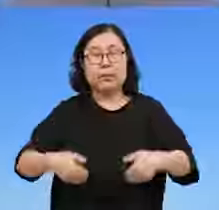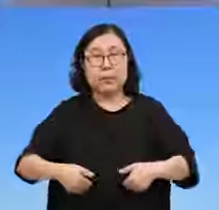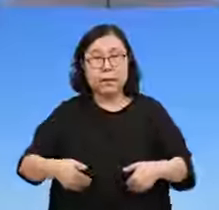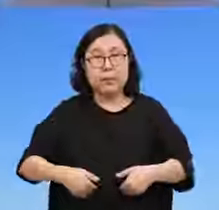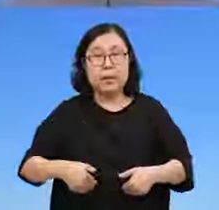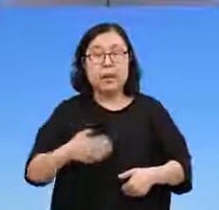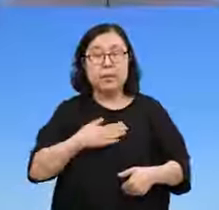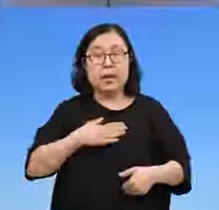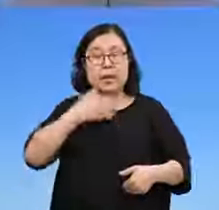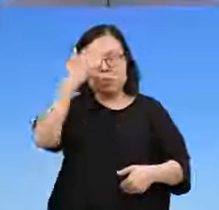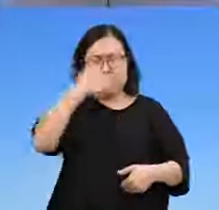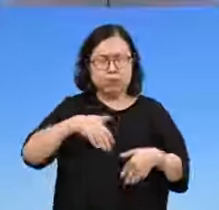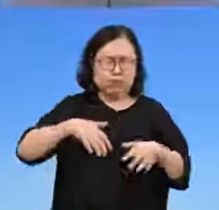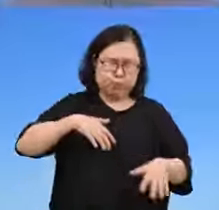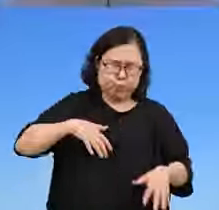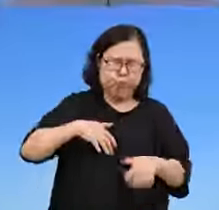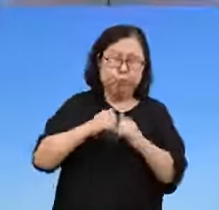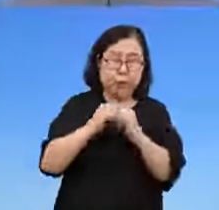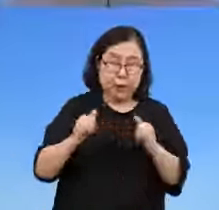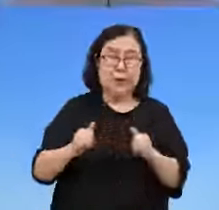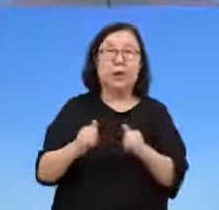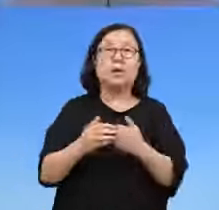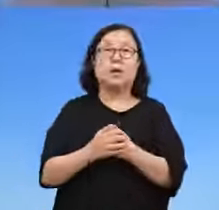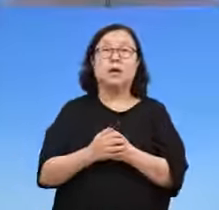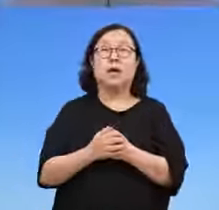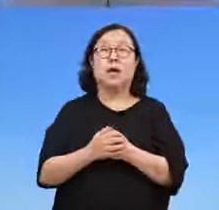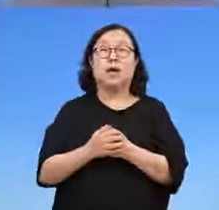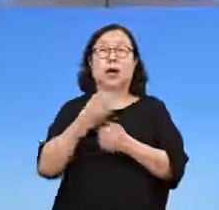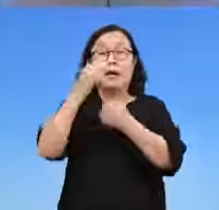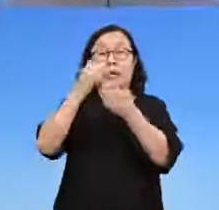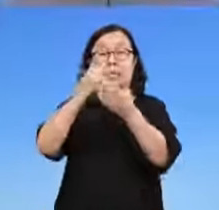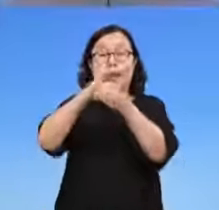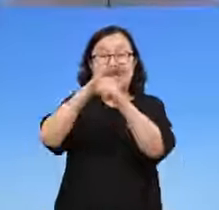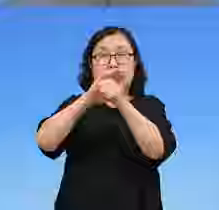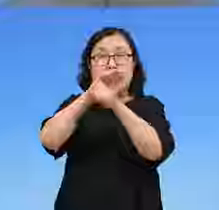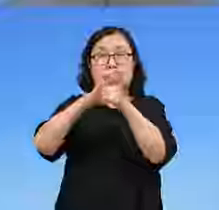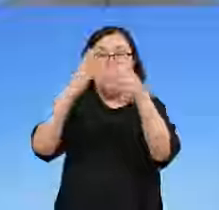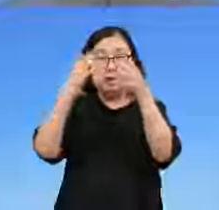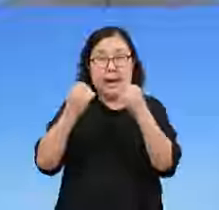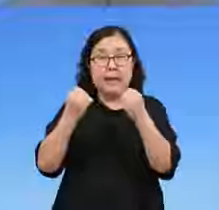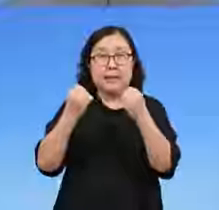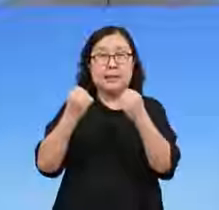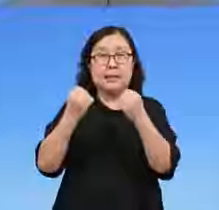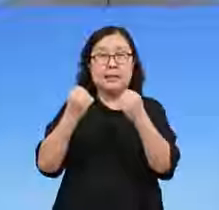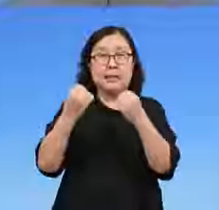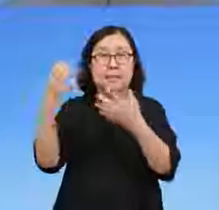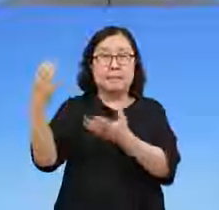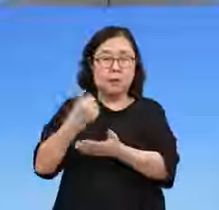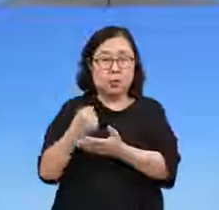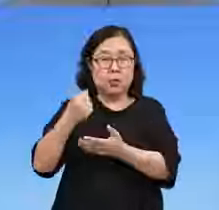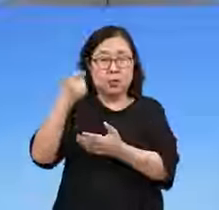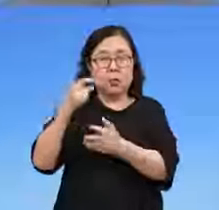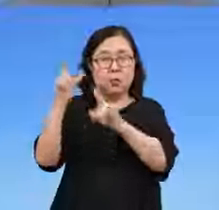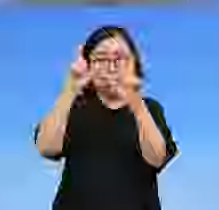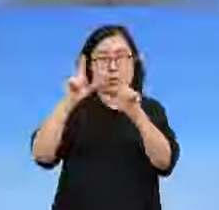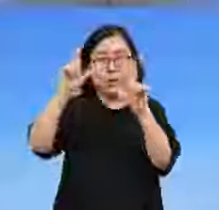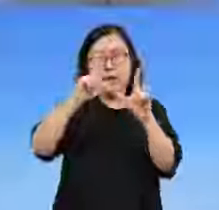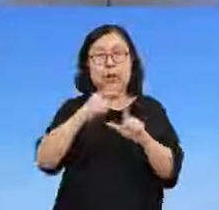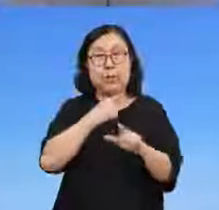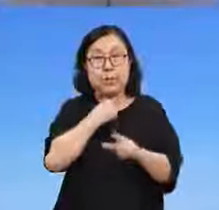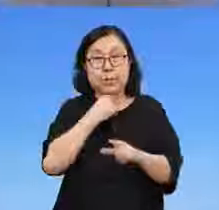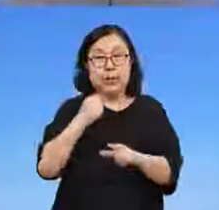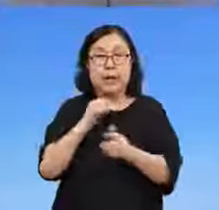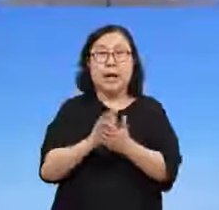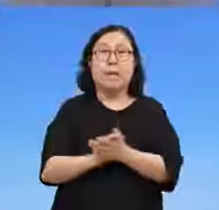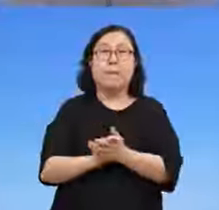돼요. 하나님, 내가 바로 그 중풍병자였습니다. 오늘 그래서 하나님의 사랑을 많이 느끼고 누리시기를 바라는데요.